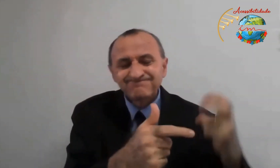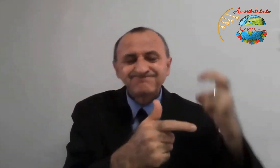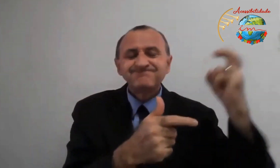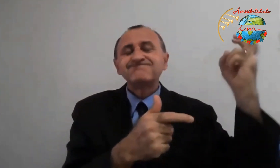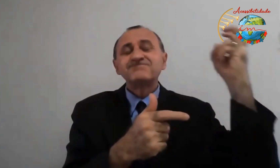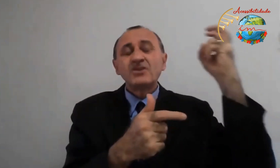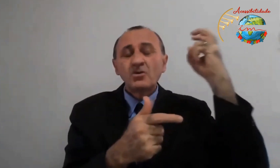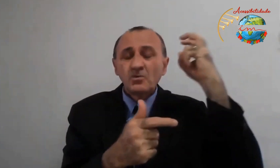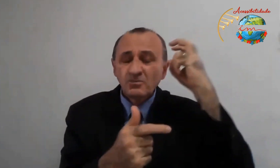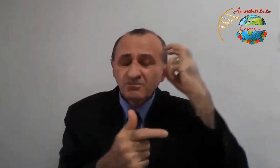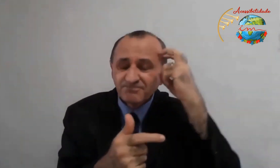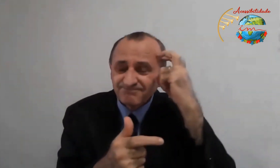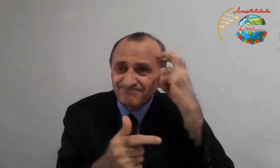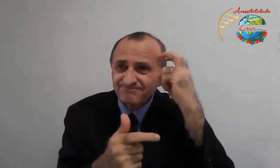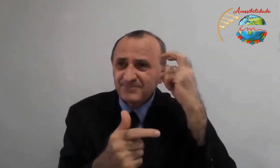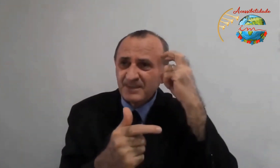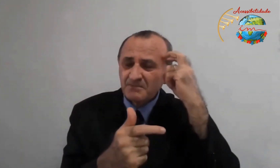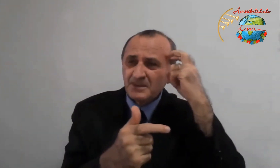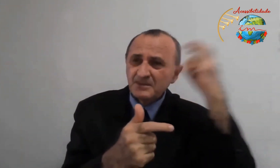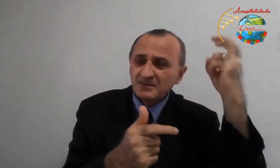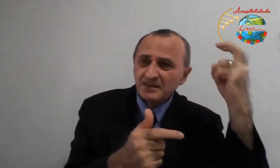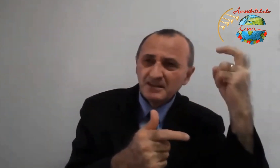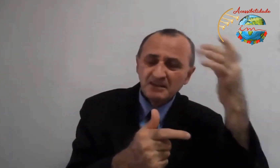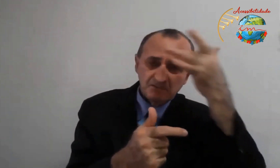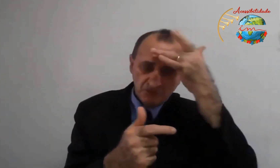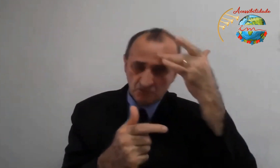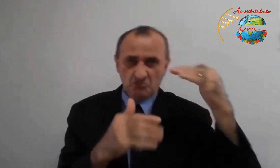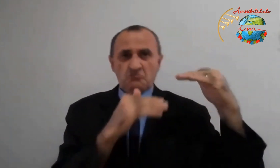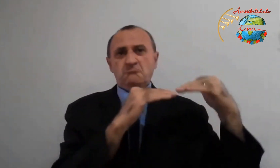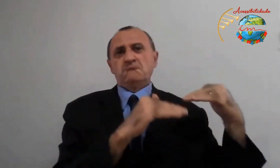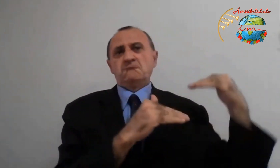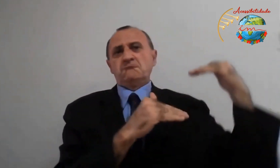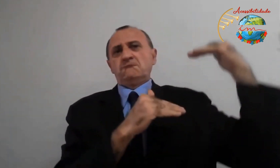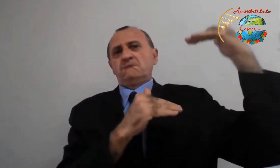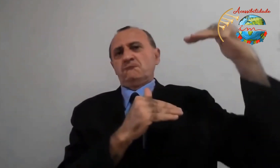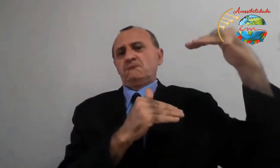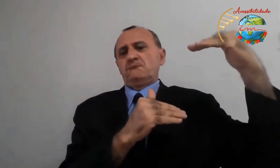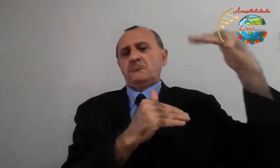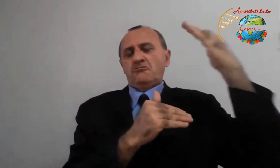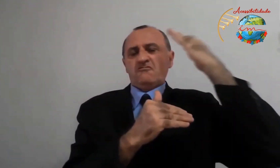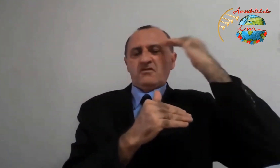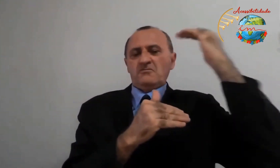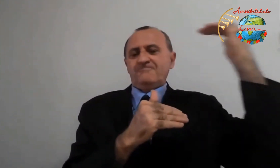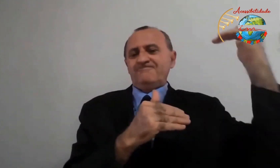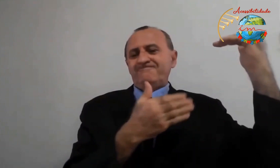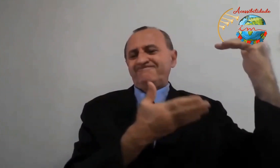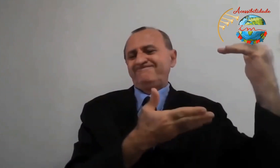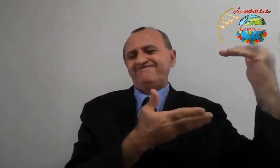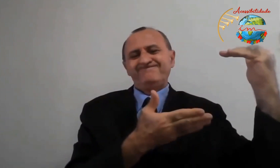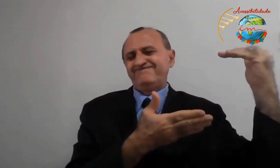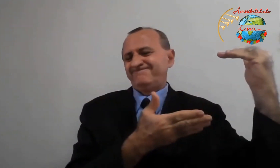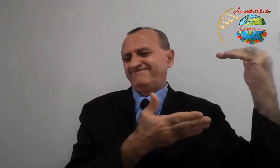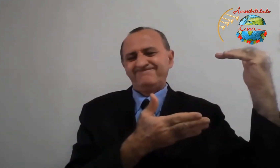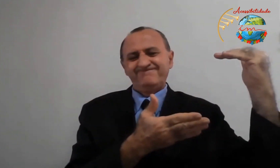tradição, há uma cultura apenas, uma inteligência, uma pessoa eloquente.